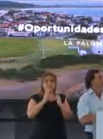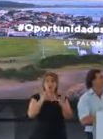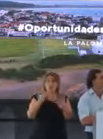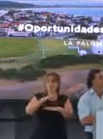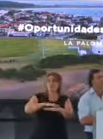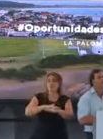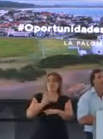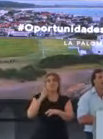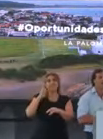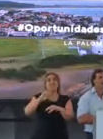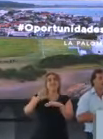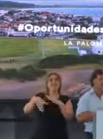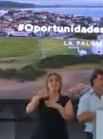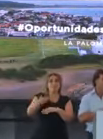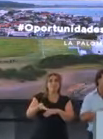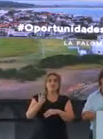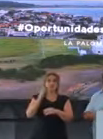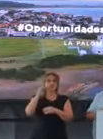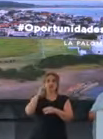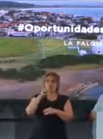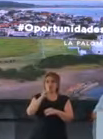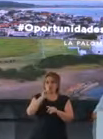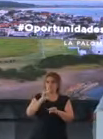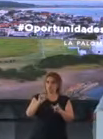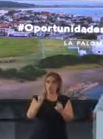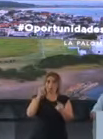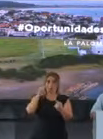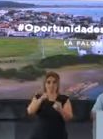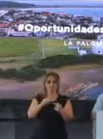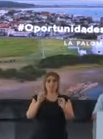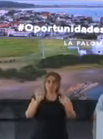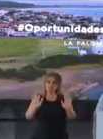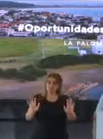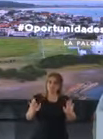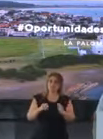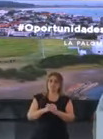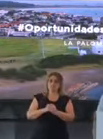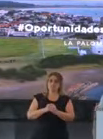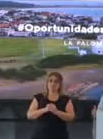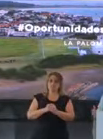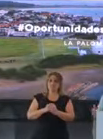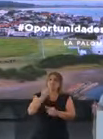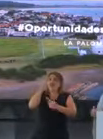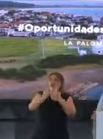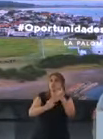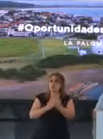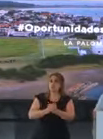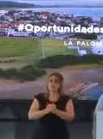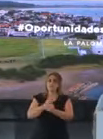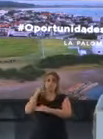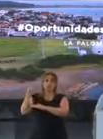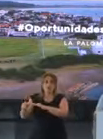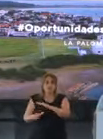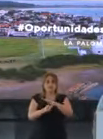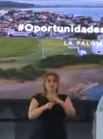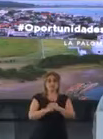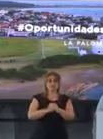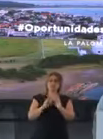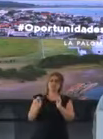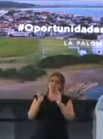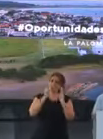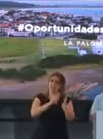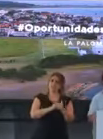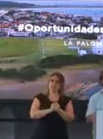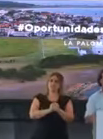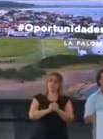para sentarse a conversar es después de las internas. Ya tenemos un límite fijado. y algún otro candidato, ya dicho,